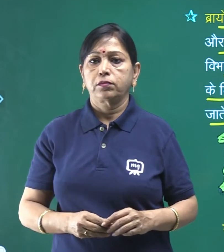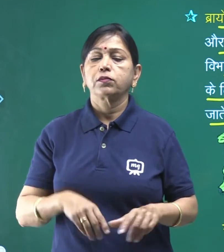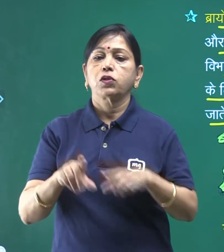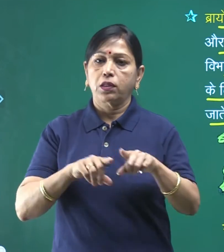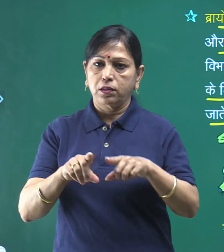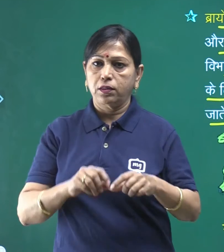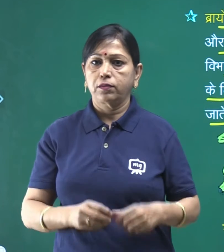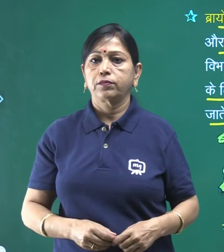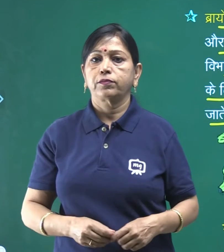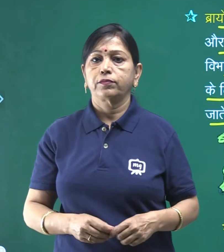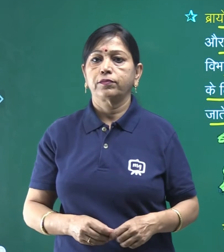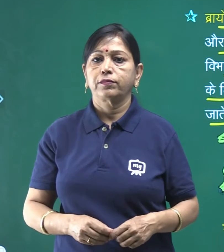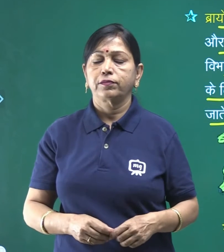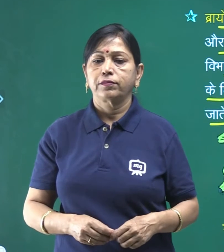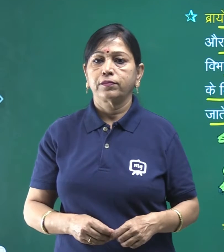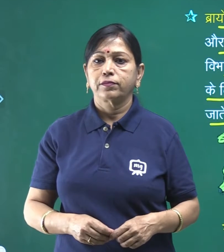जैसे